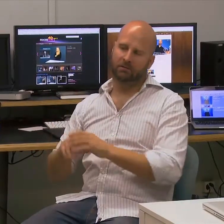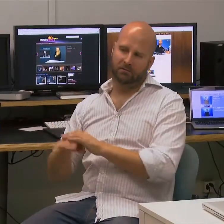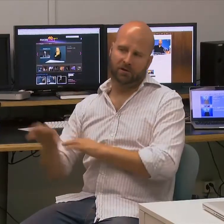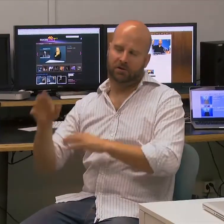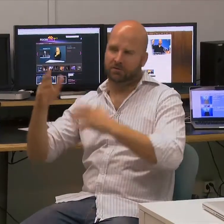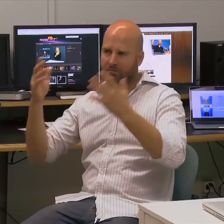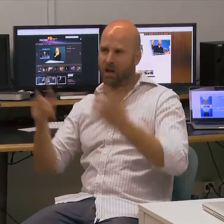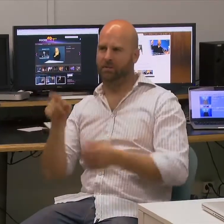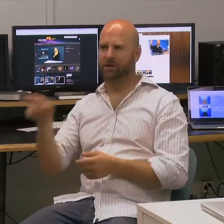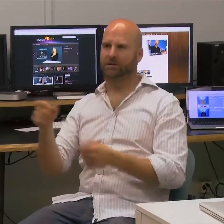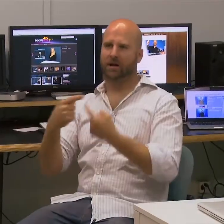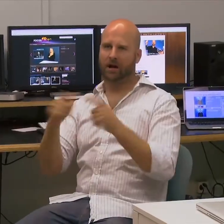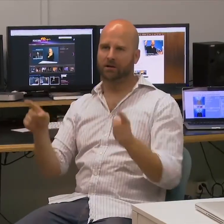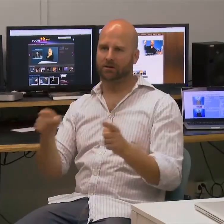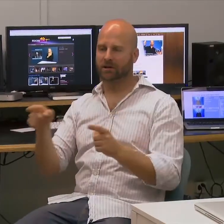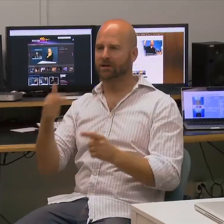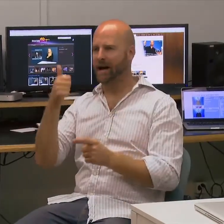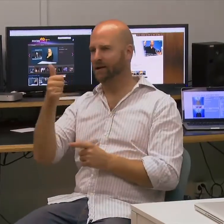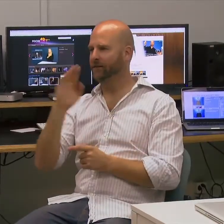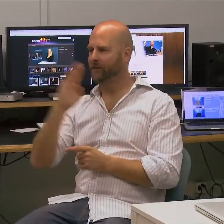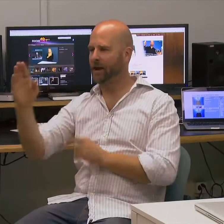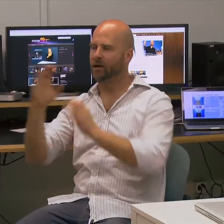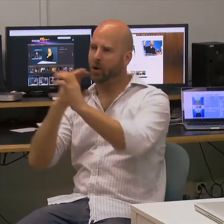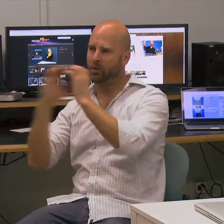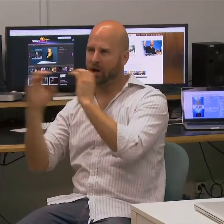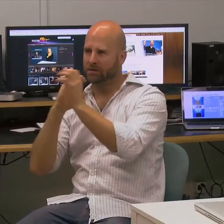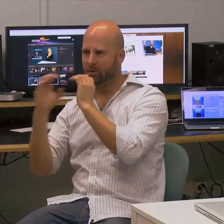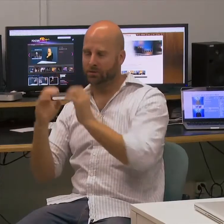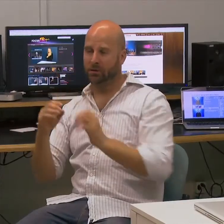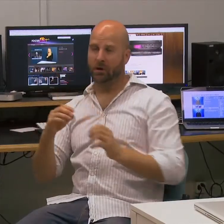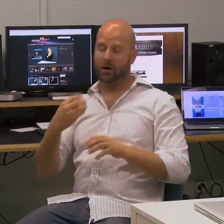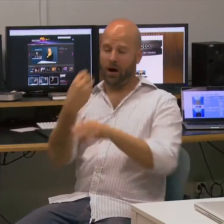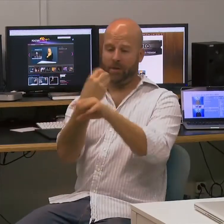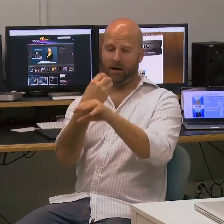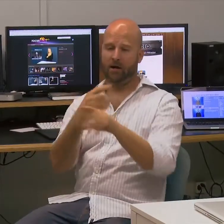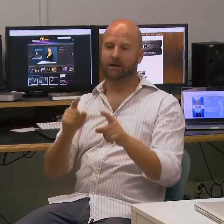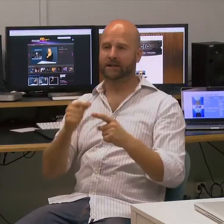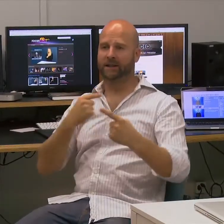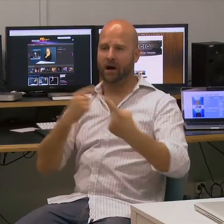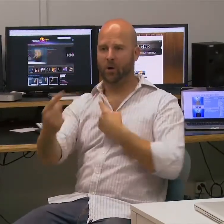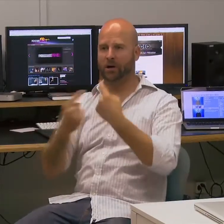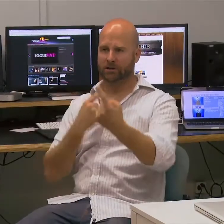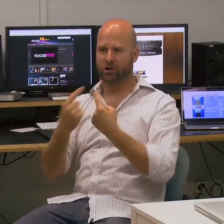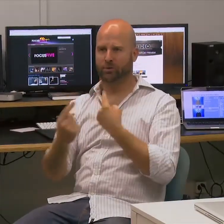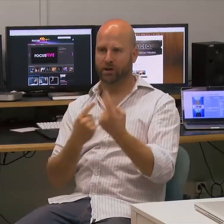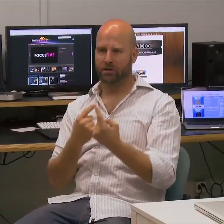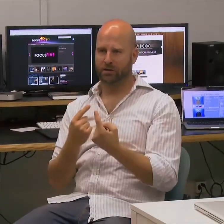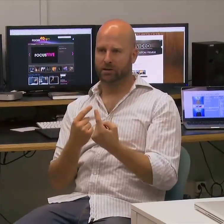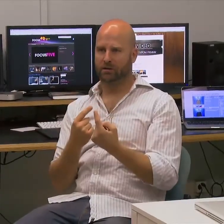E-Mail schicken, natürlich, könnte man natürlich auch, aber das ist was anderes. Das ist dann nicht die Live-Kommunikation, aber dank der Kamera kann ich auch einen